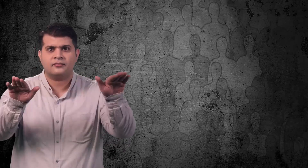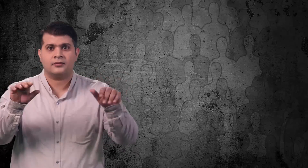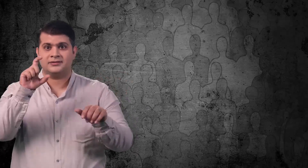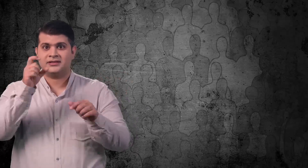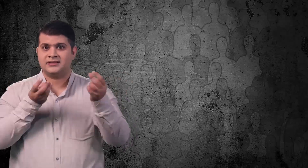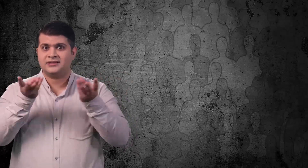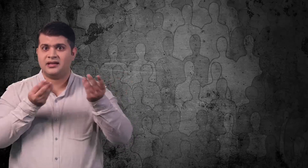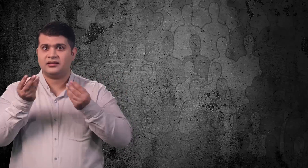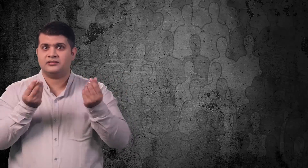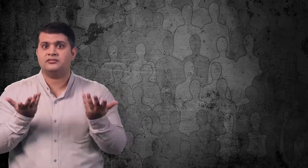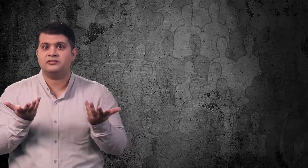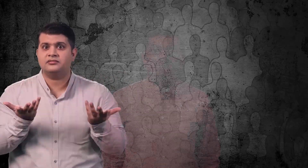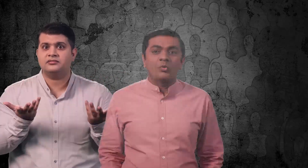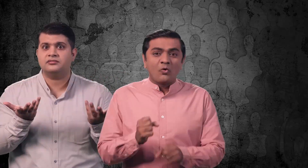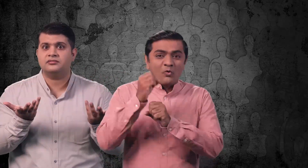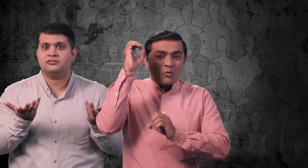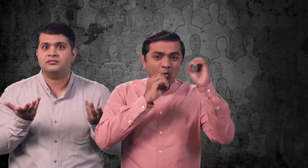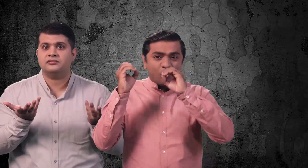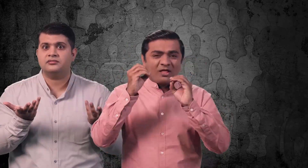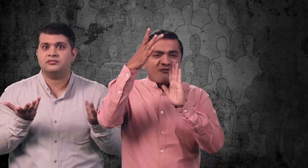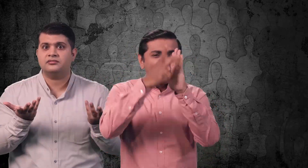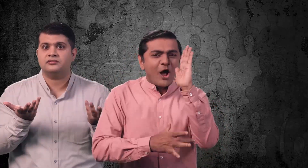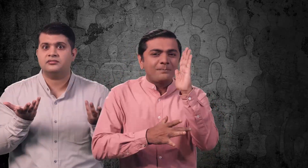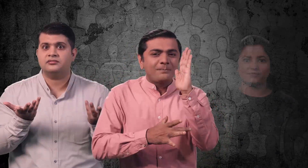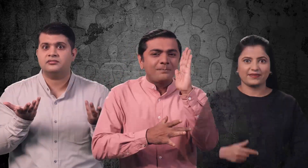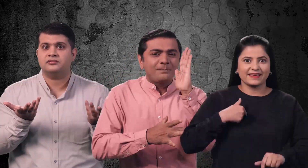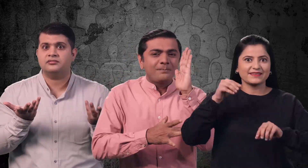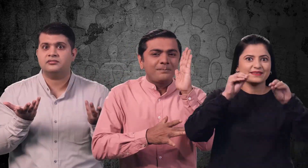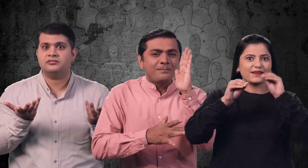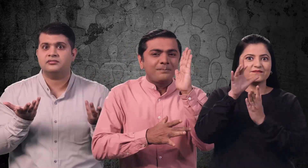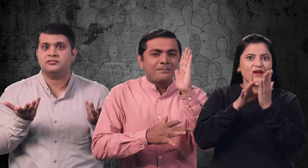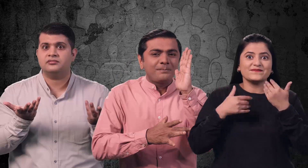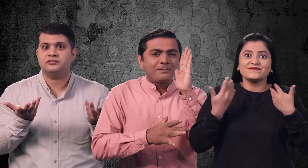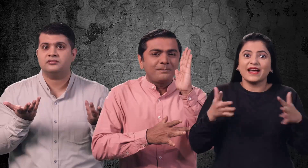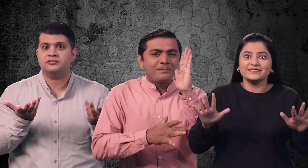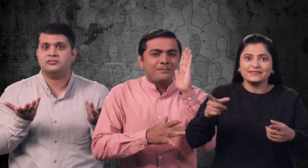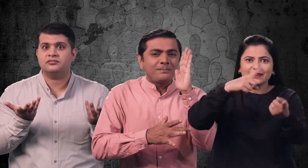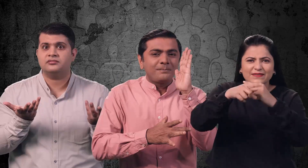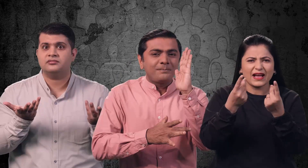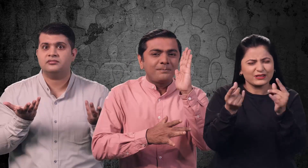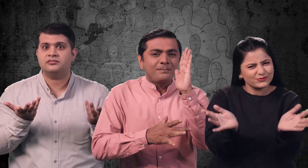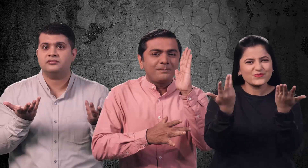हे सुनिए, सेंसस का गूगल फॉर्म मैंने तो भर दिया है। आप भी जल्दी भरिए।